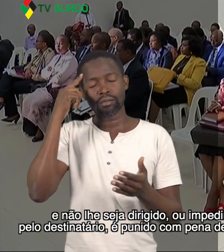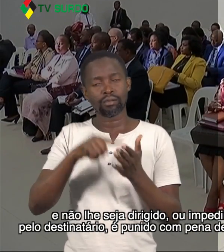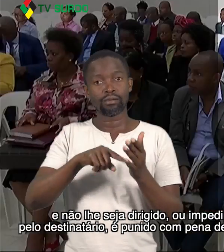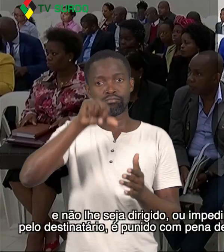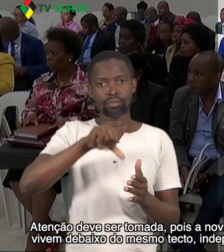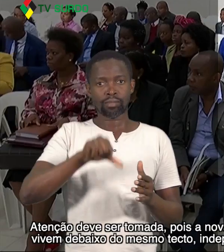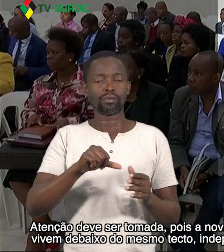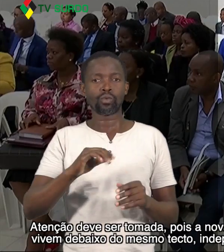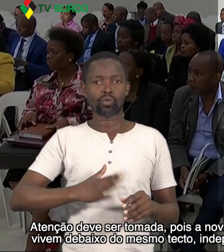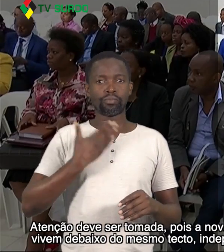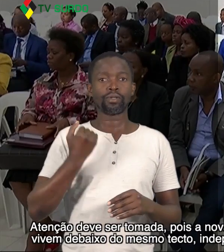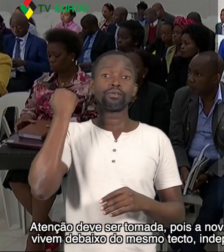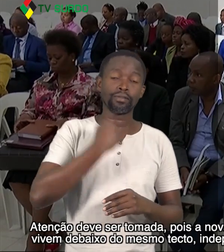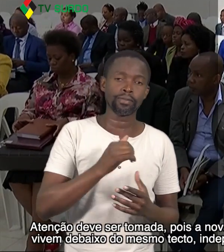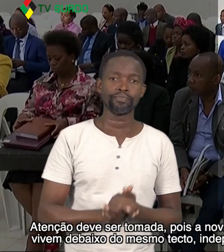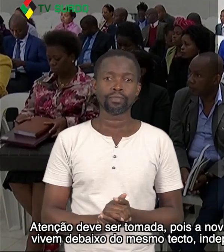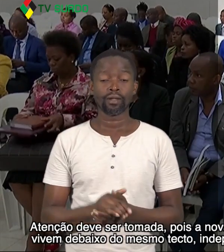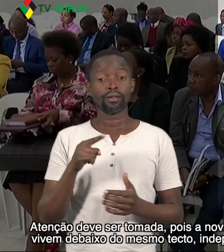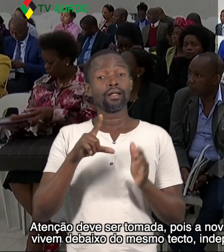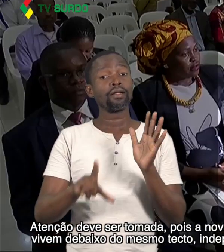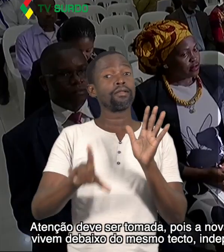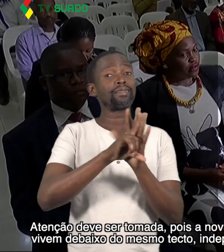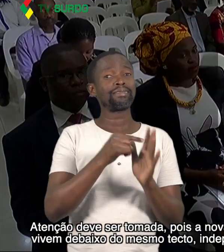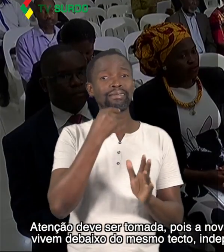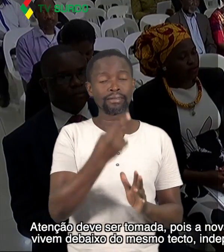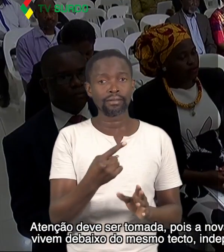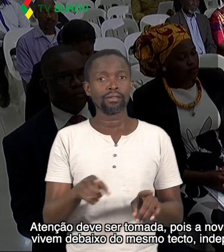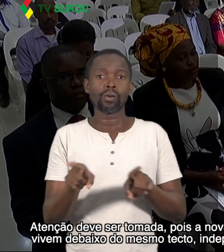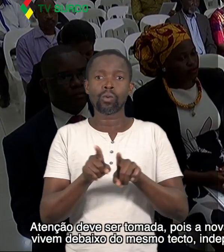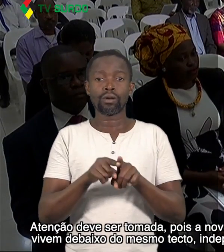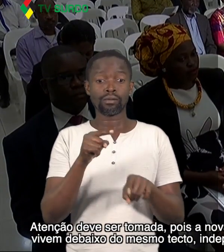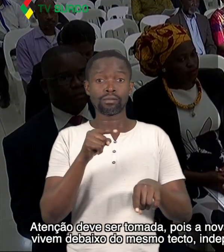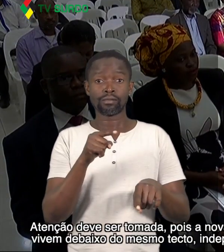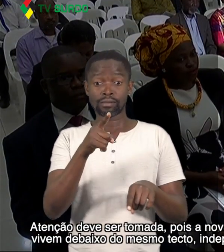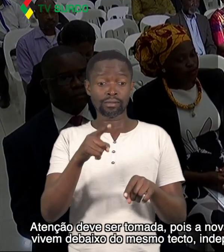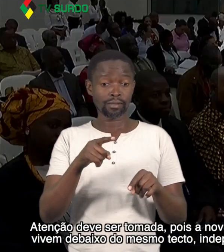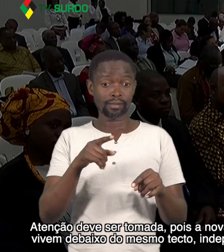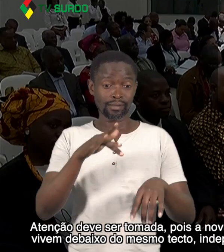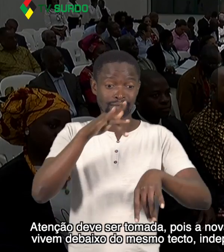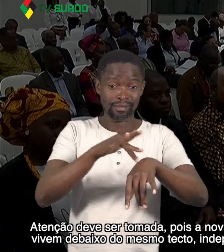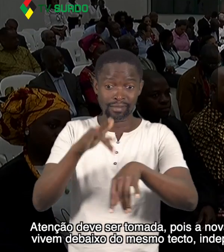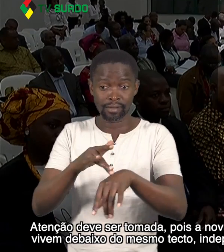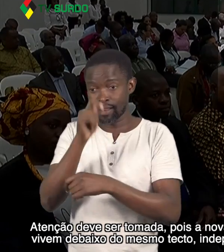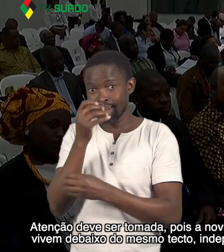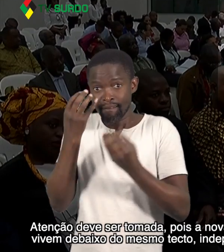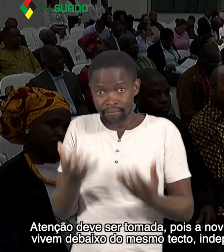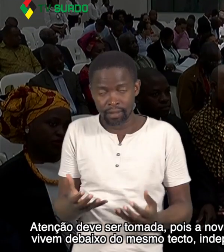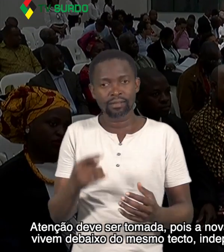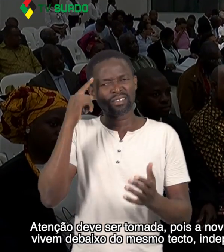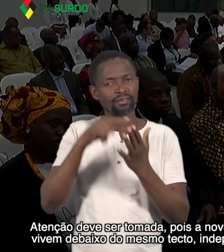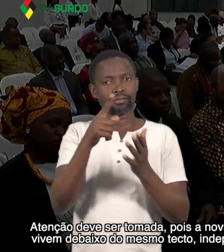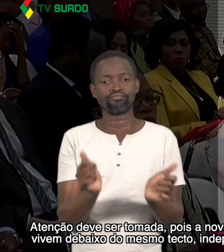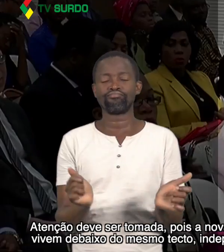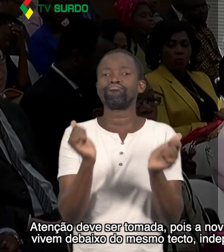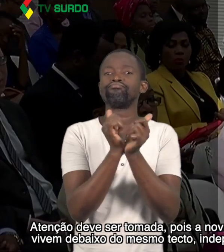correspondente. A atenção deve ser tomada, pois a nova lei é também aplicável para pessoas que vivem